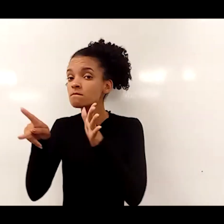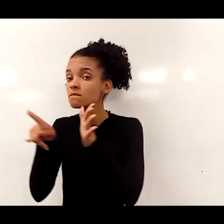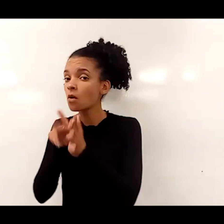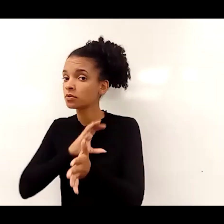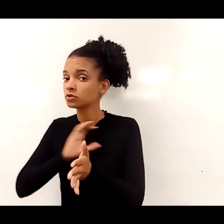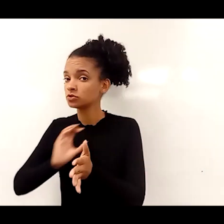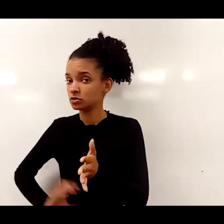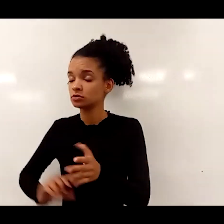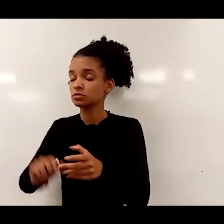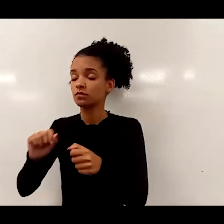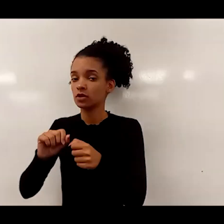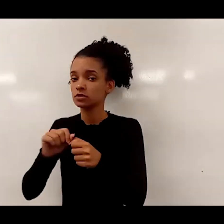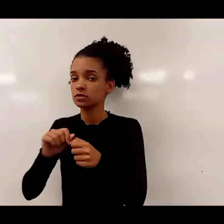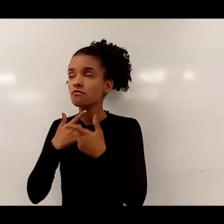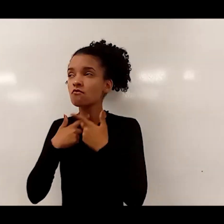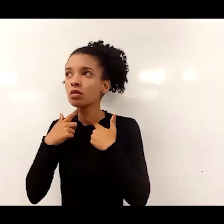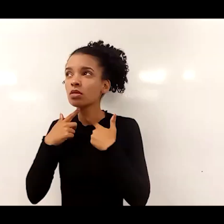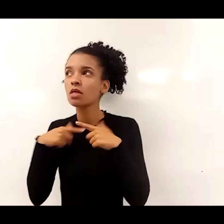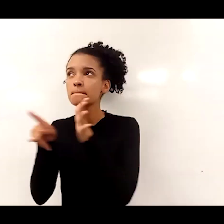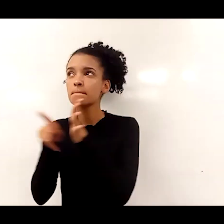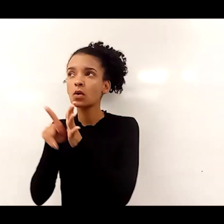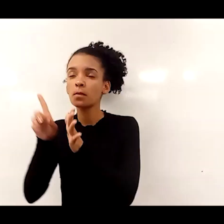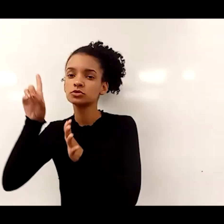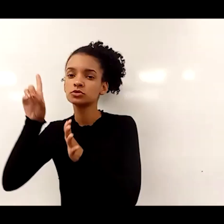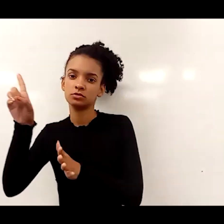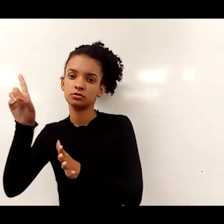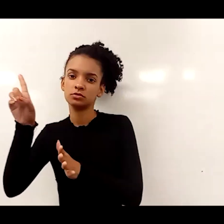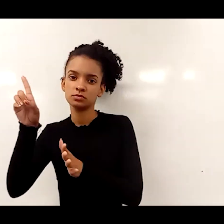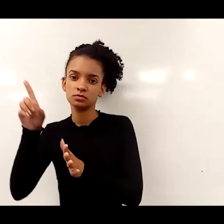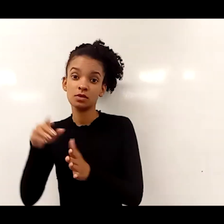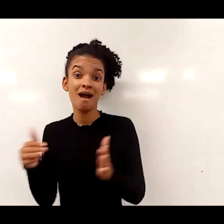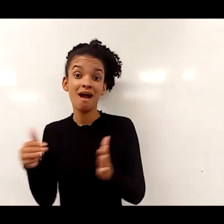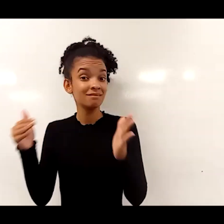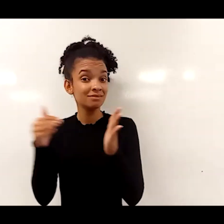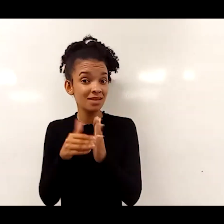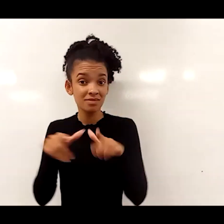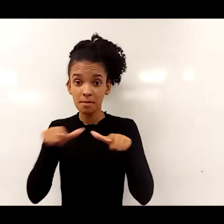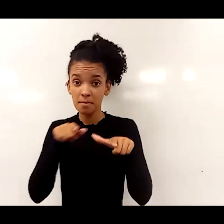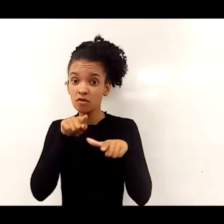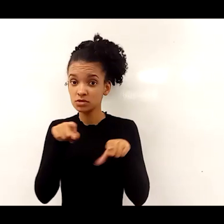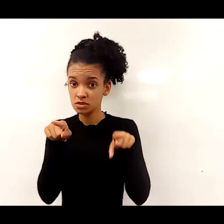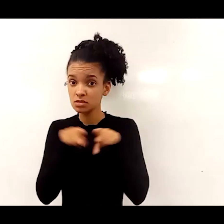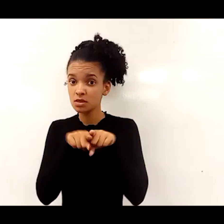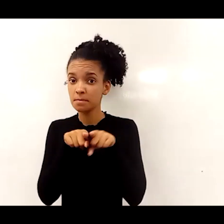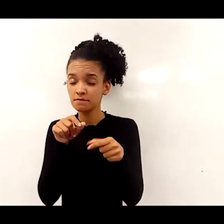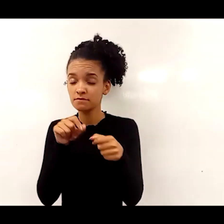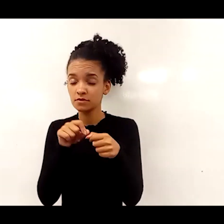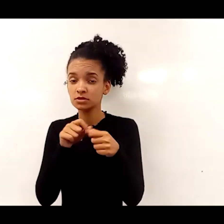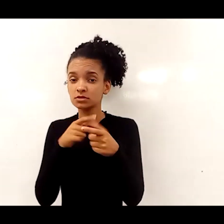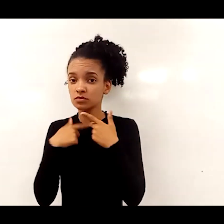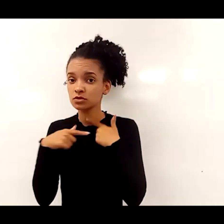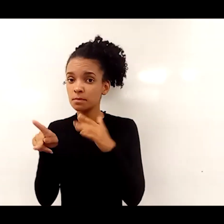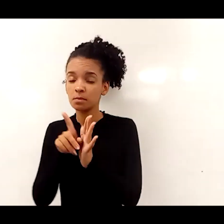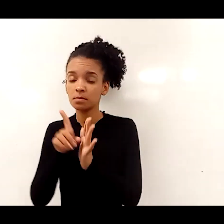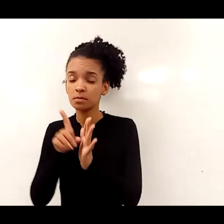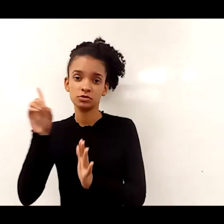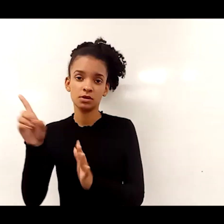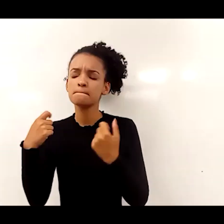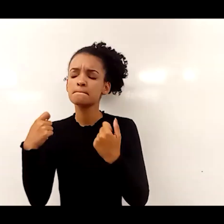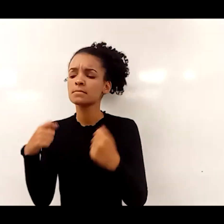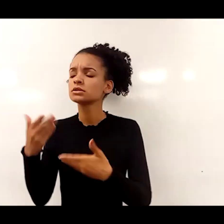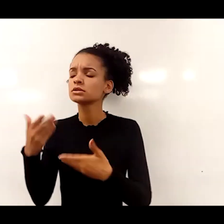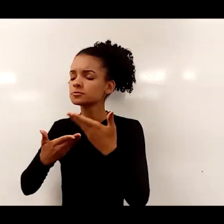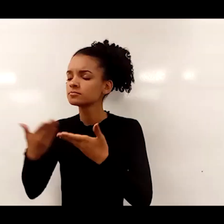Até na relação do trabalho você está fazendo a vontade de Deus. Deve servir de boa vontade como ao Senhor